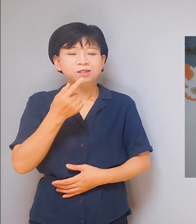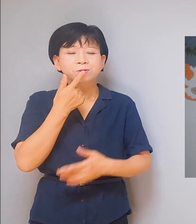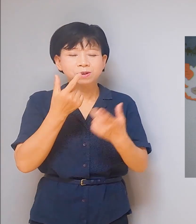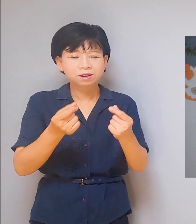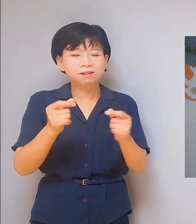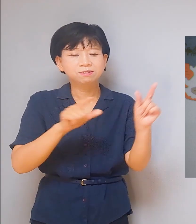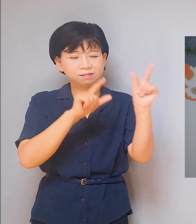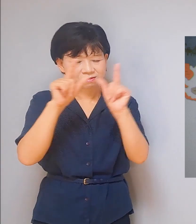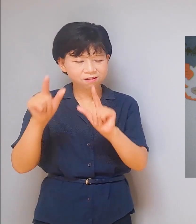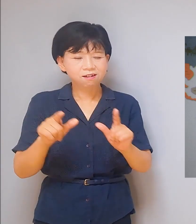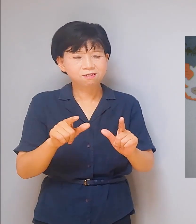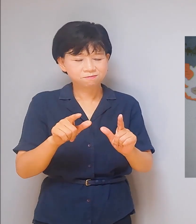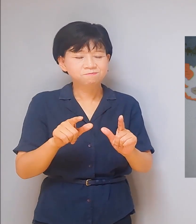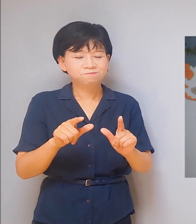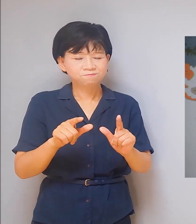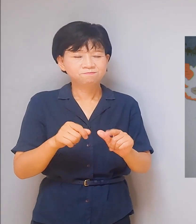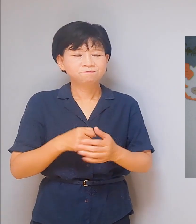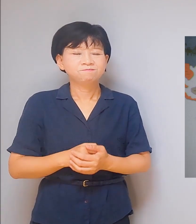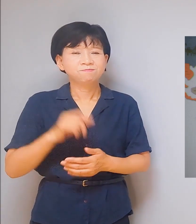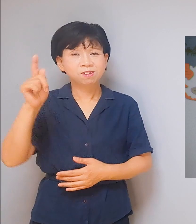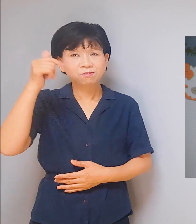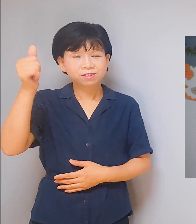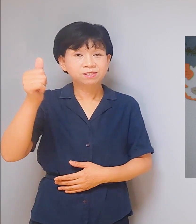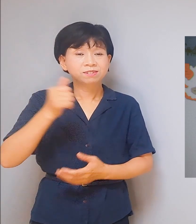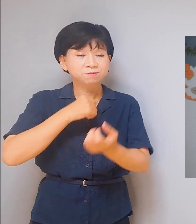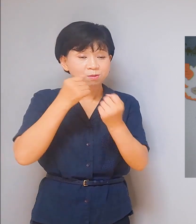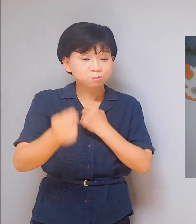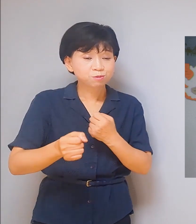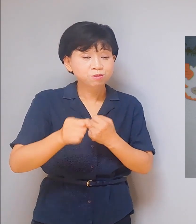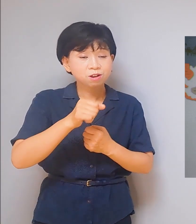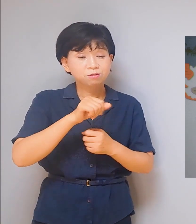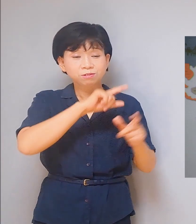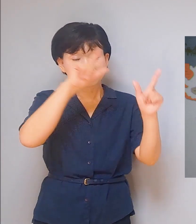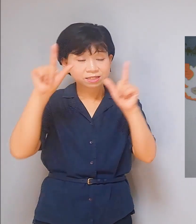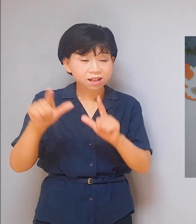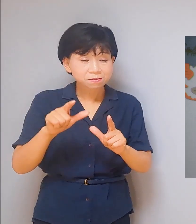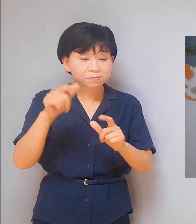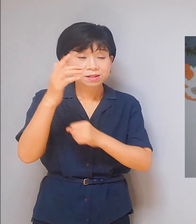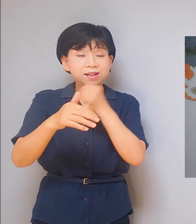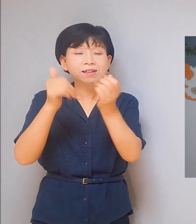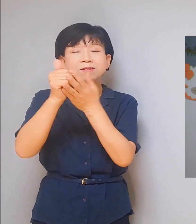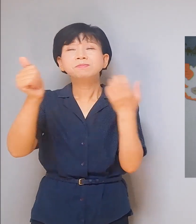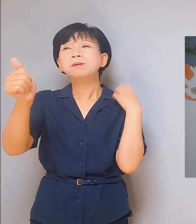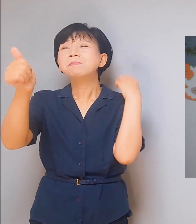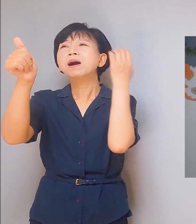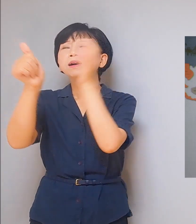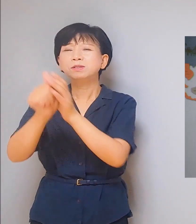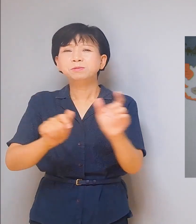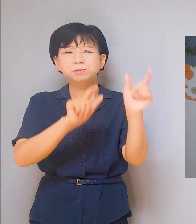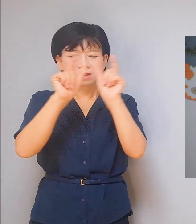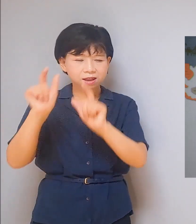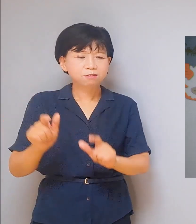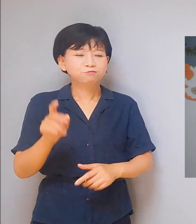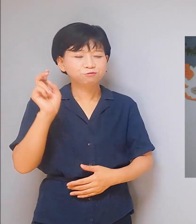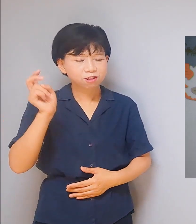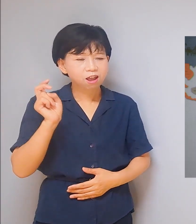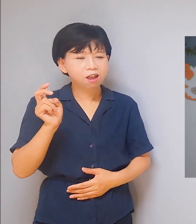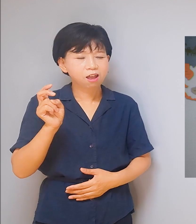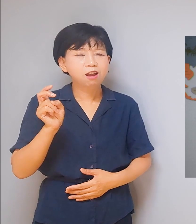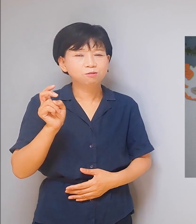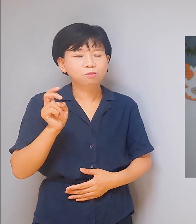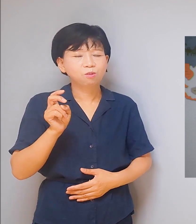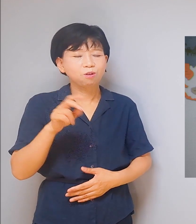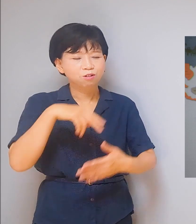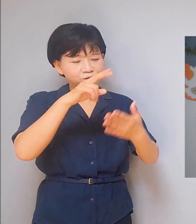삶이 있었구나. 다윗이 그럼에도 불구하고 인생길을 하나님께 맡기면서 이렇게 살았구나라는 내용들이